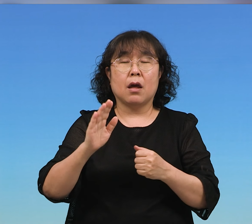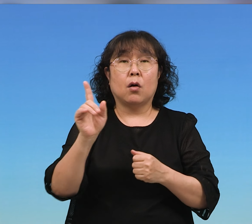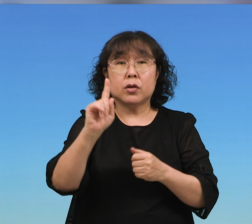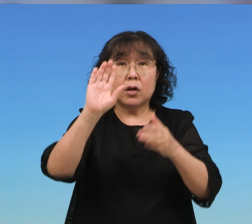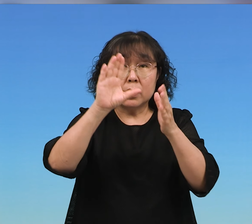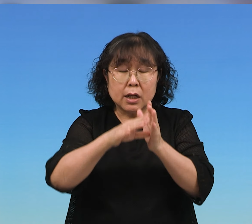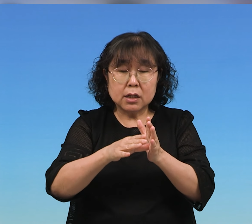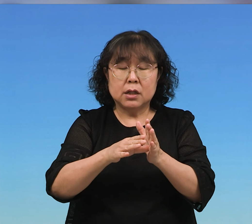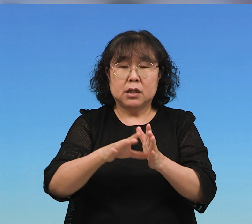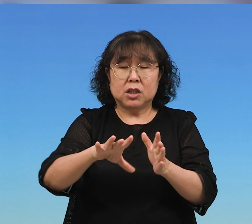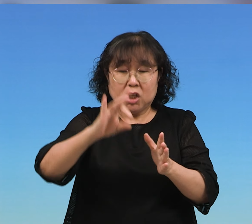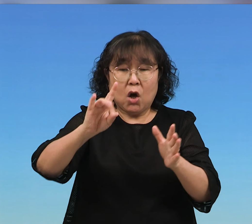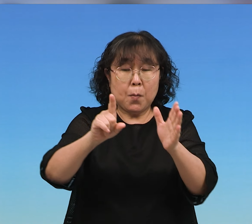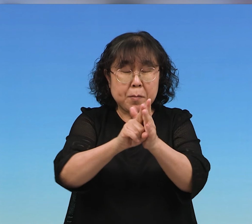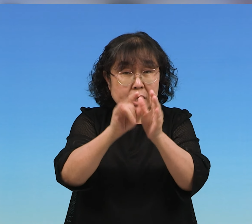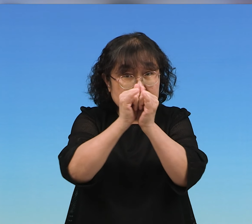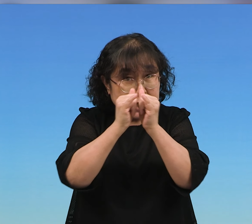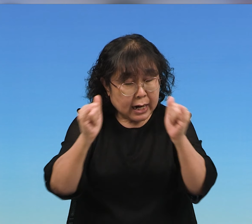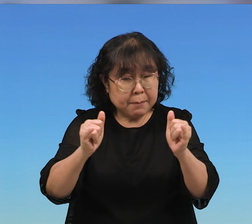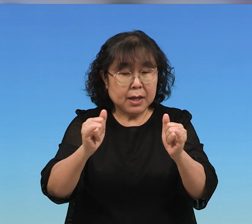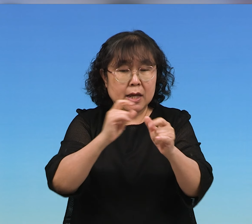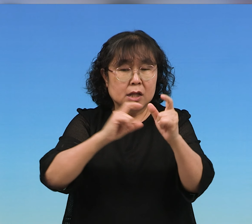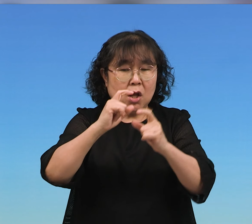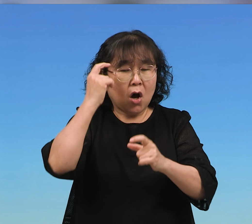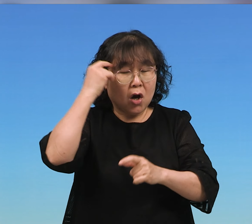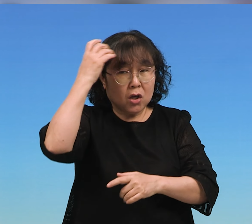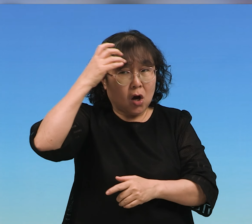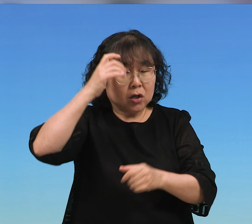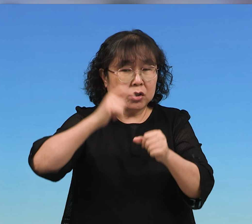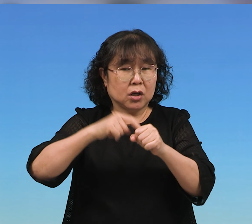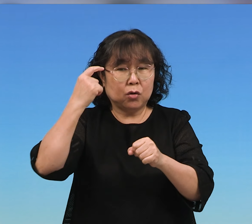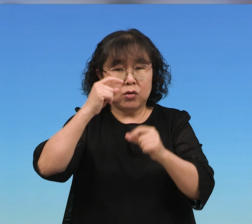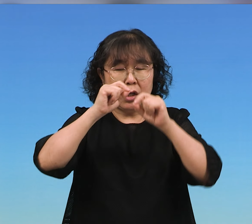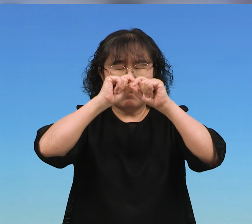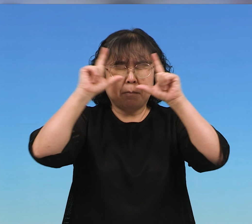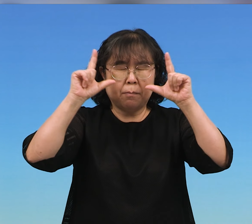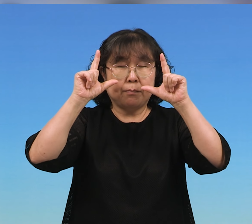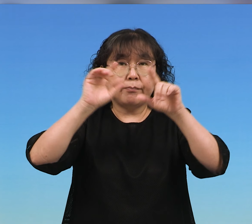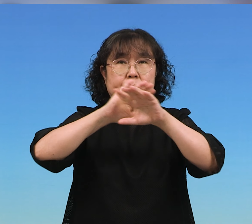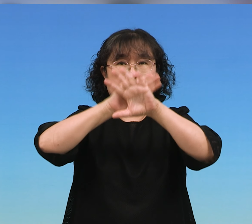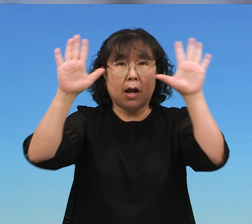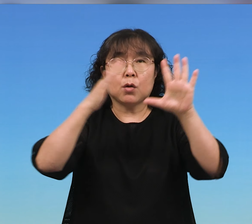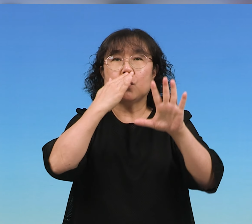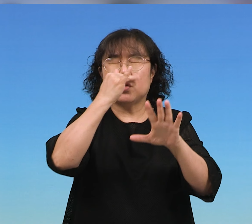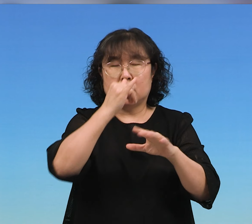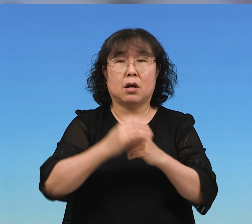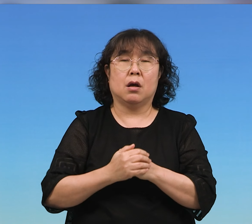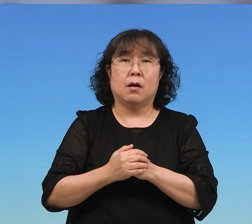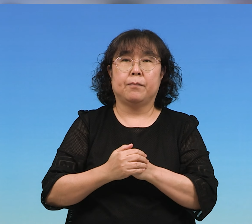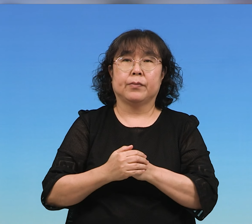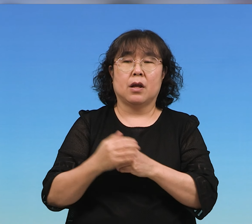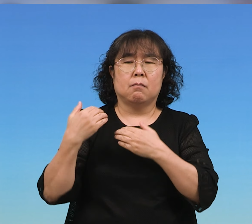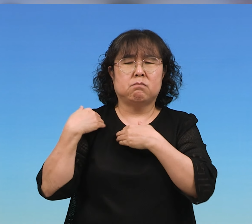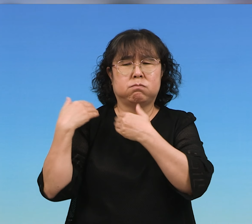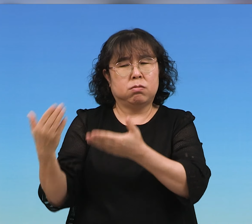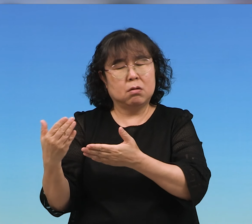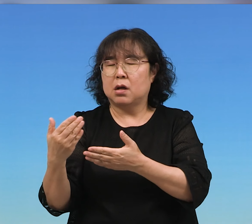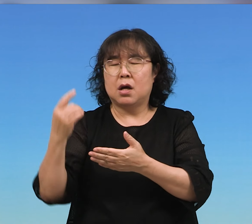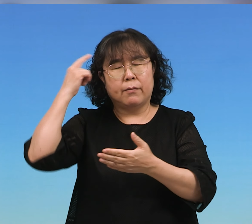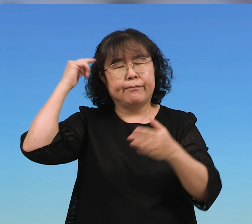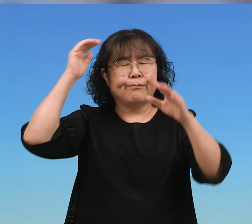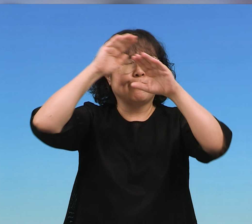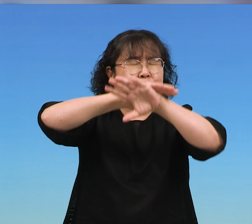밝다는 느낌을 가질 때가 있습니다. 내버려 두면 어두워져요. 그래 구하는 거예요. 절박하게 구하는 거예요.